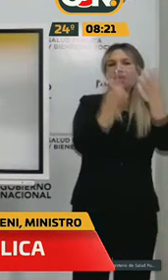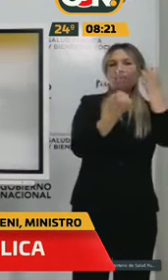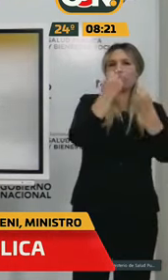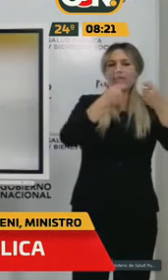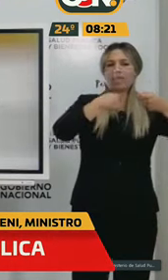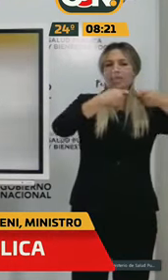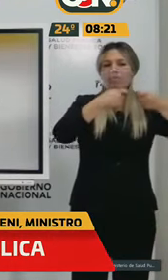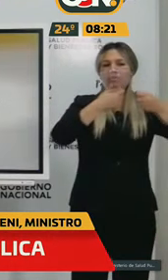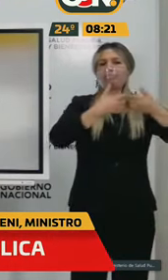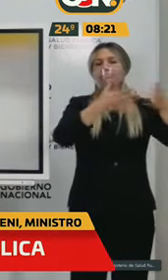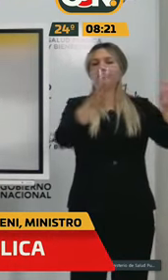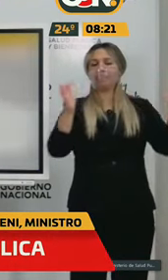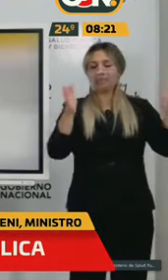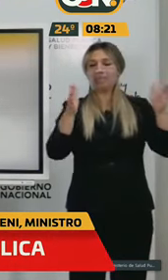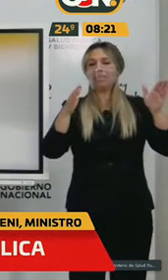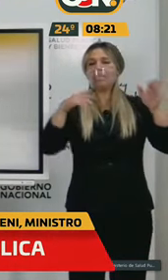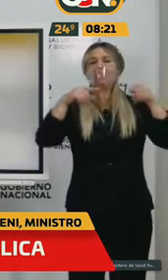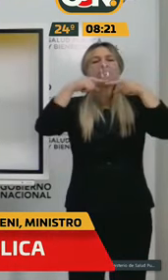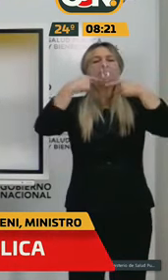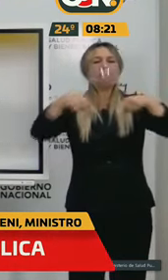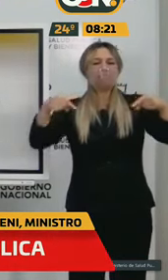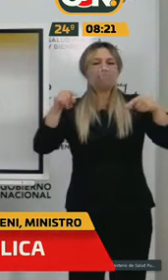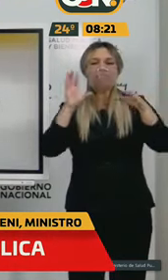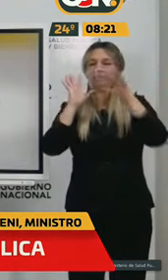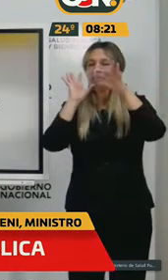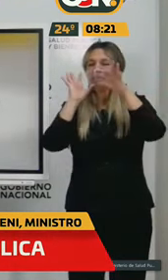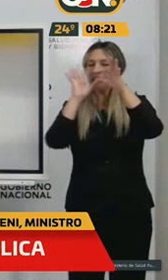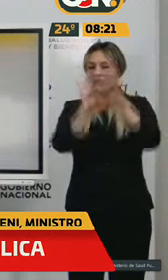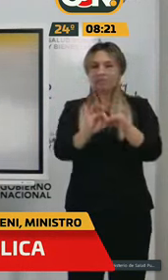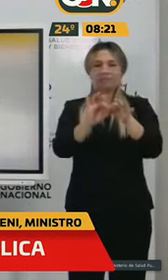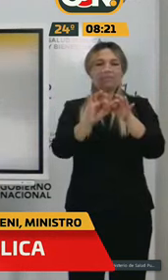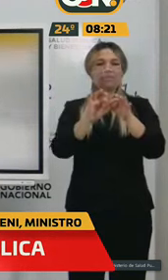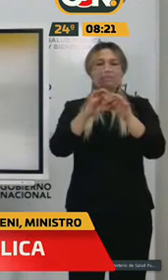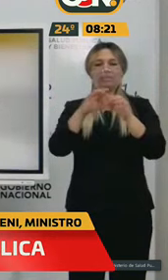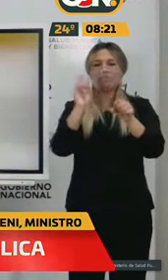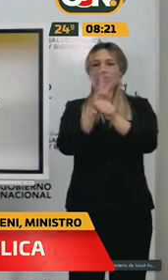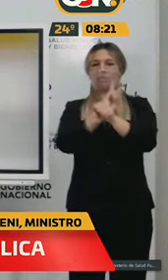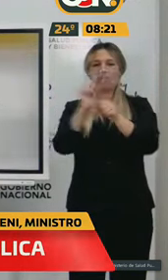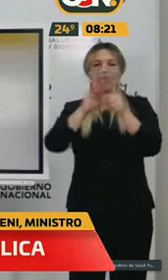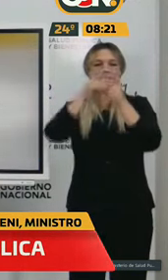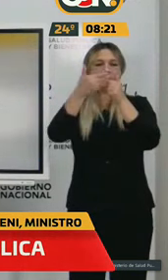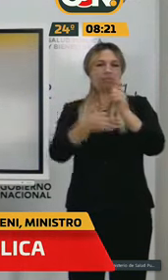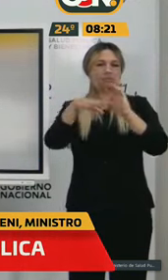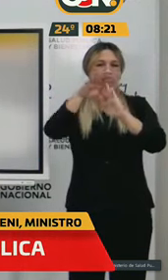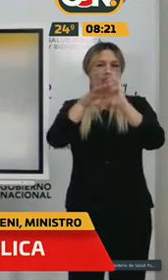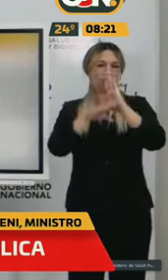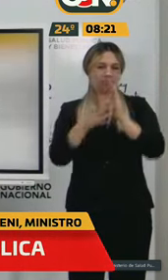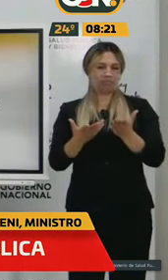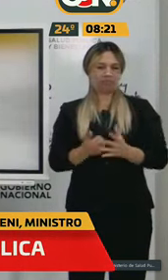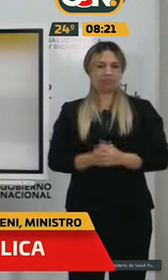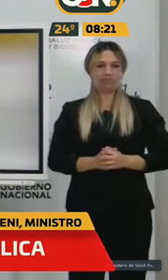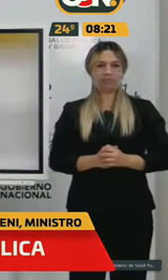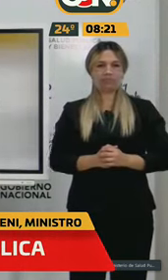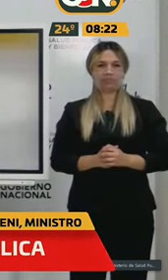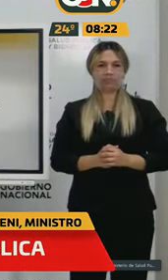sigamos adheridos y más férreamente a las medidas de protección y de higiene. Una consulta